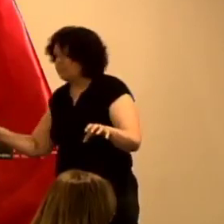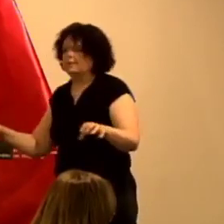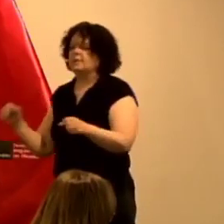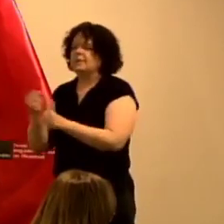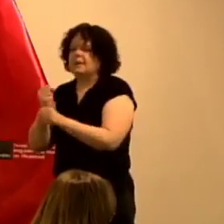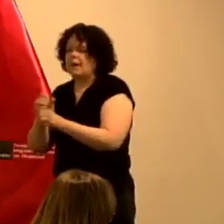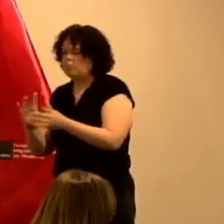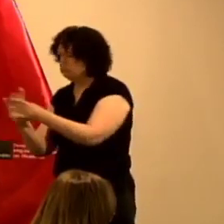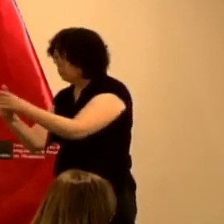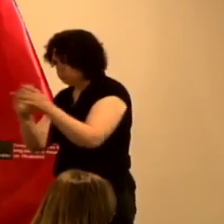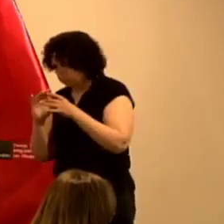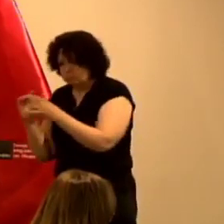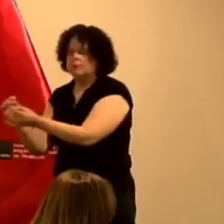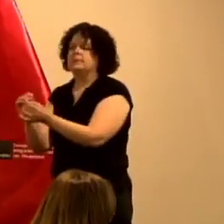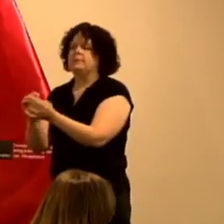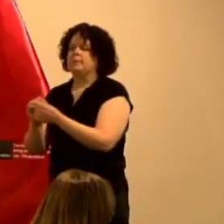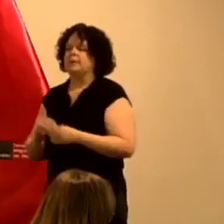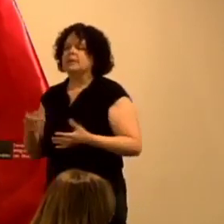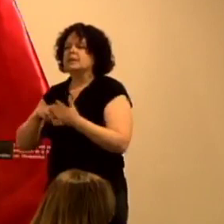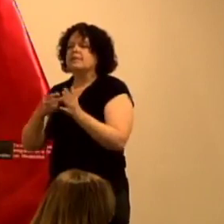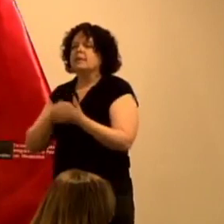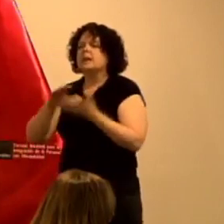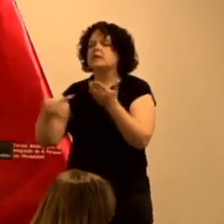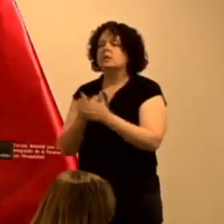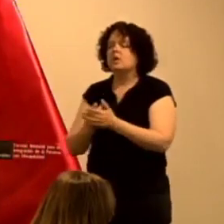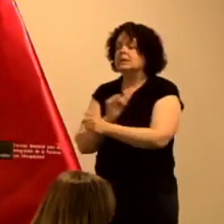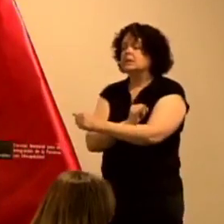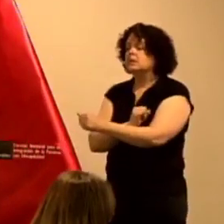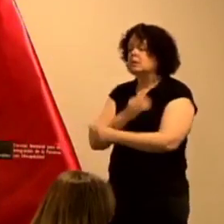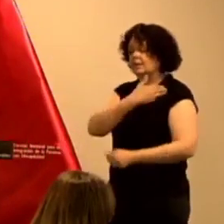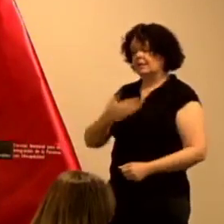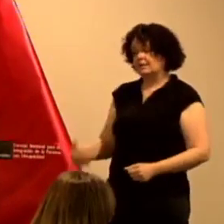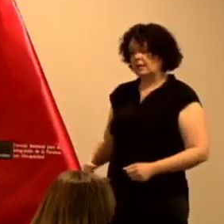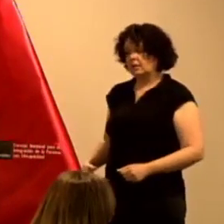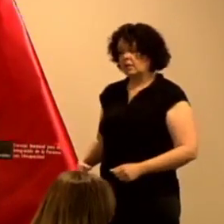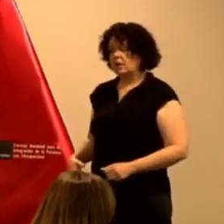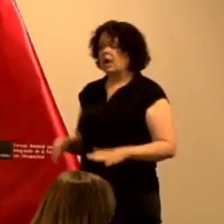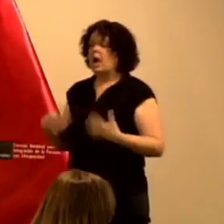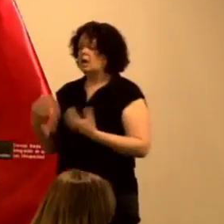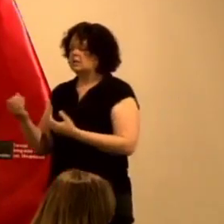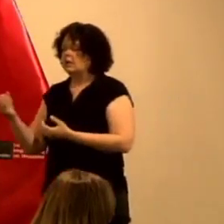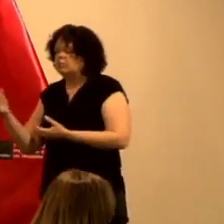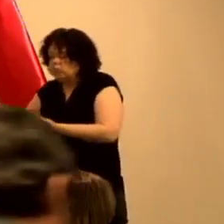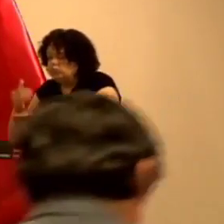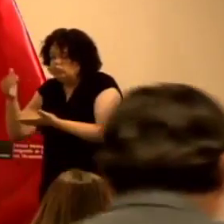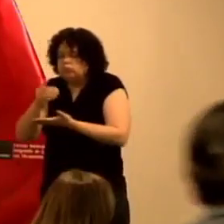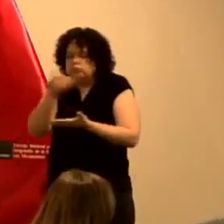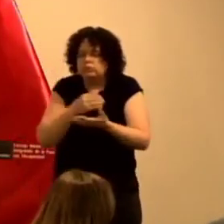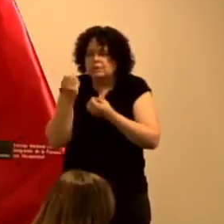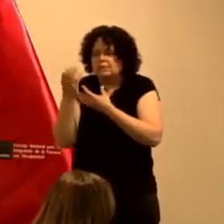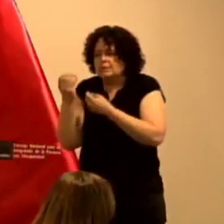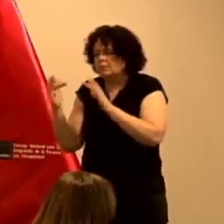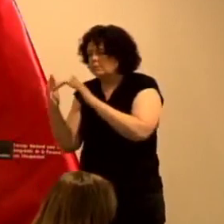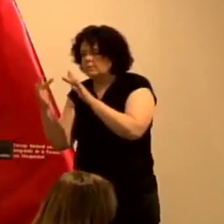ENEDIS, todas las instituciones del Estado empiezan a hacer comparativos, ¿no? y a basar sus avances en el